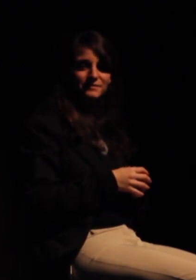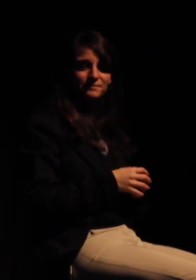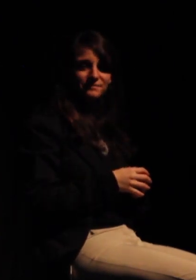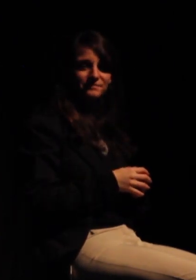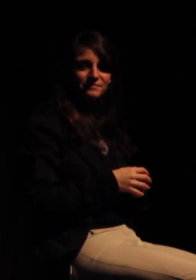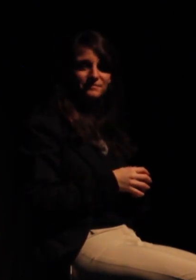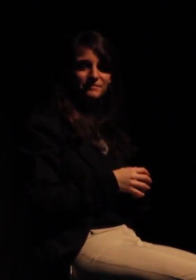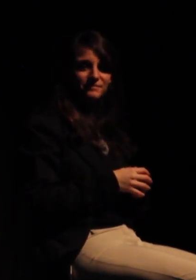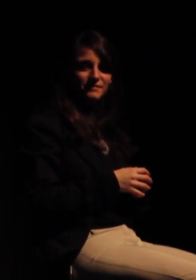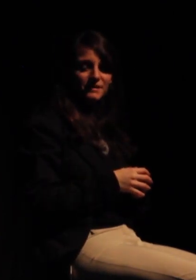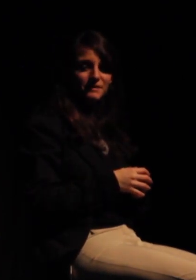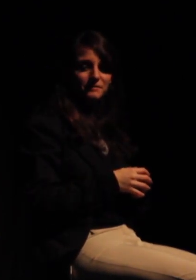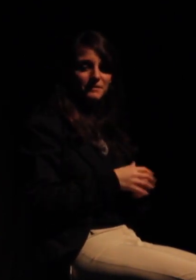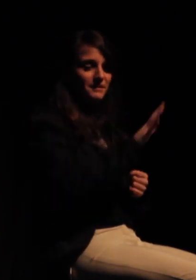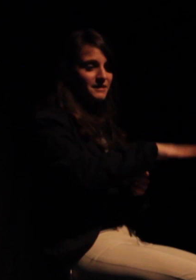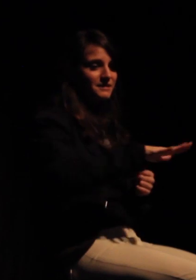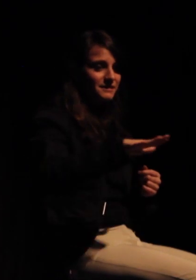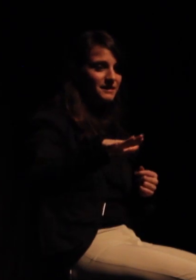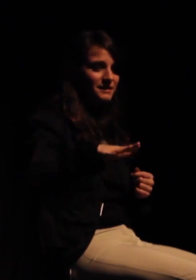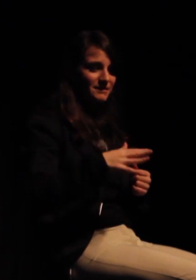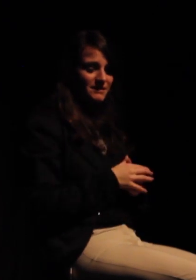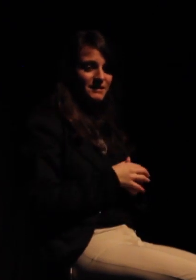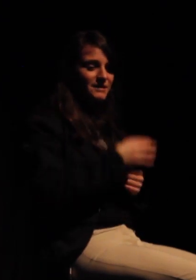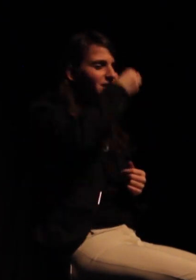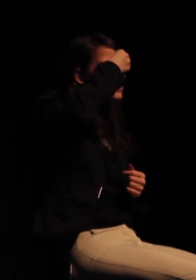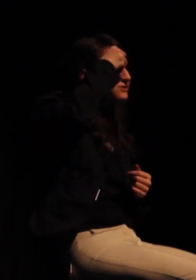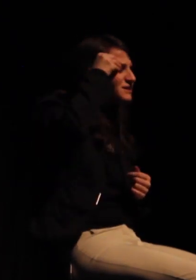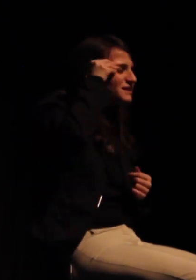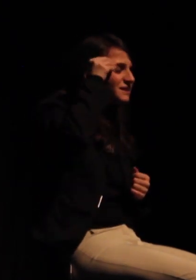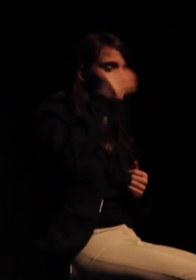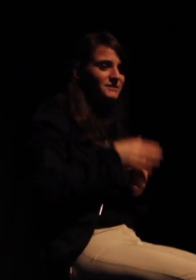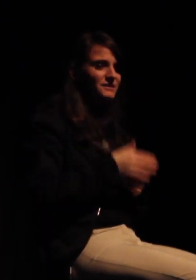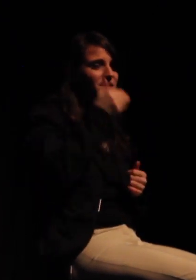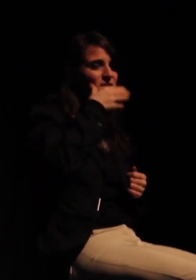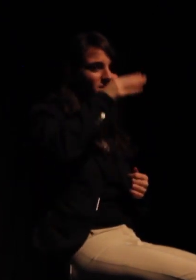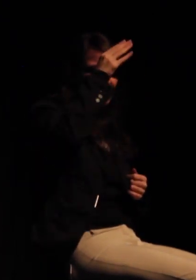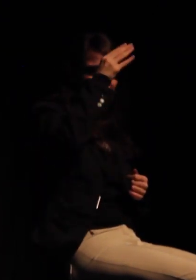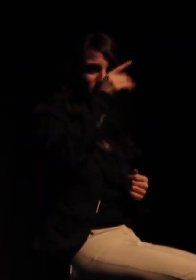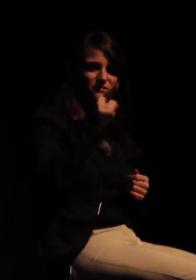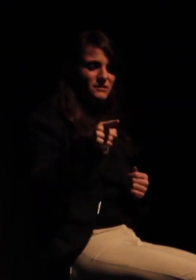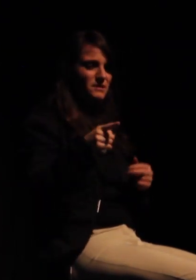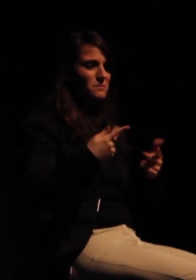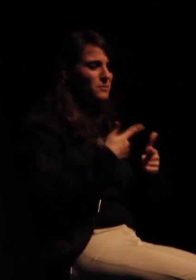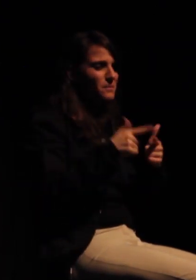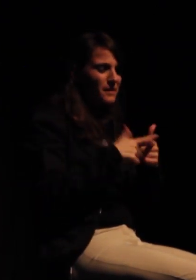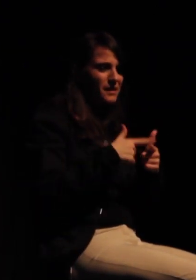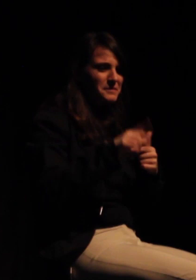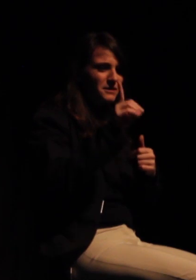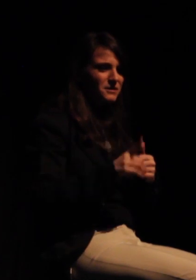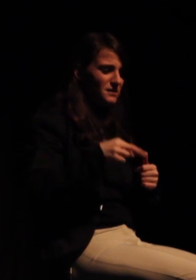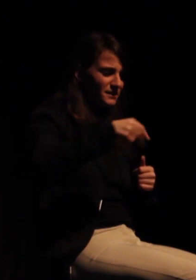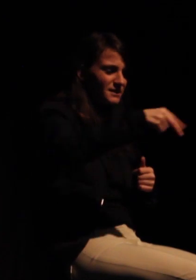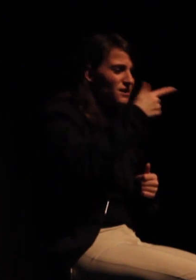E aí criança de uma impiedade ou de uma realidade, fala, ah, tia Margarida, você é aleijada, não pode